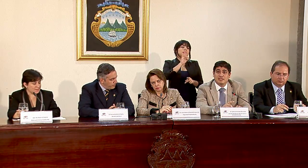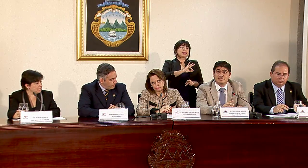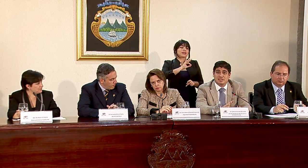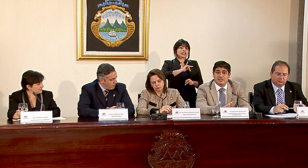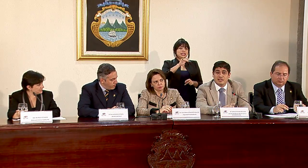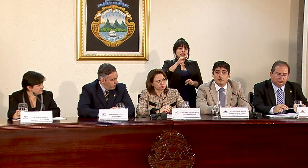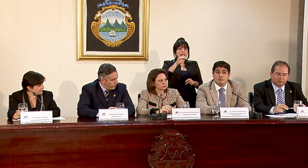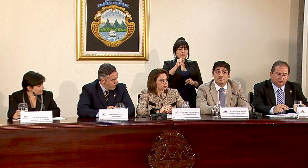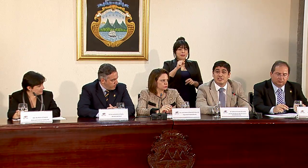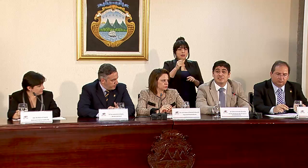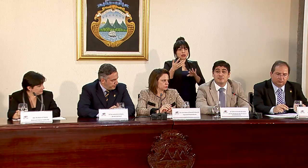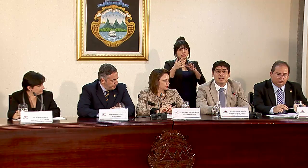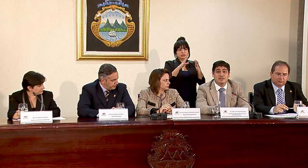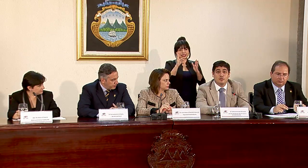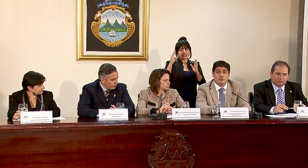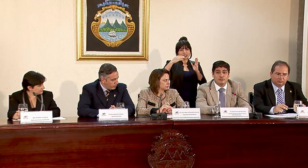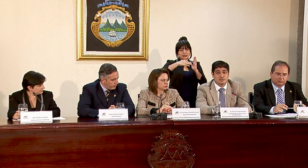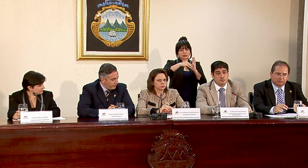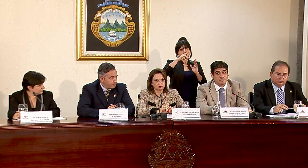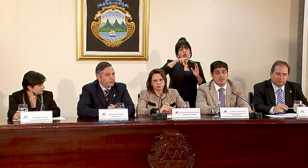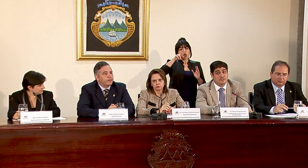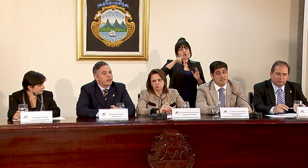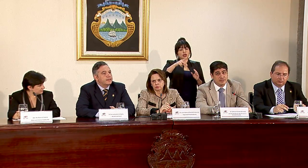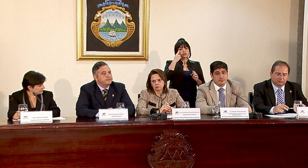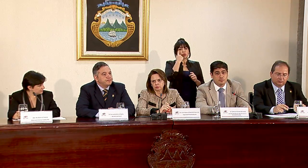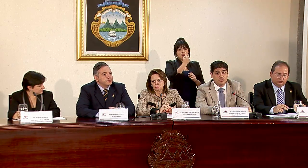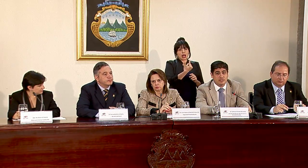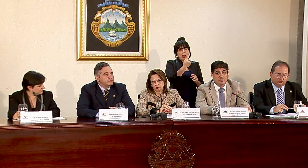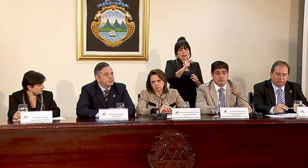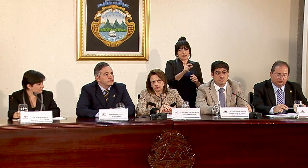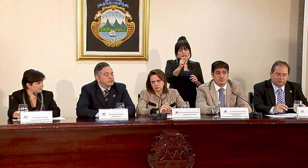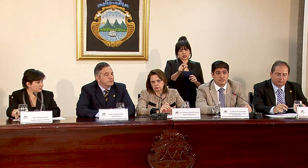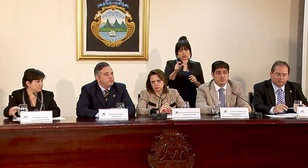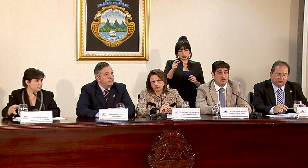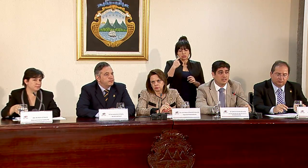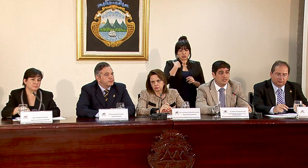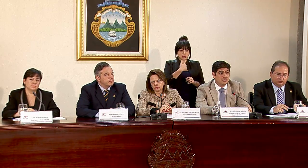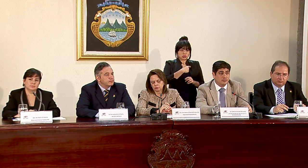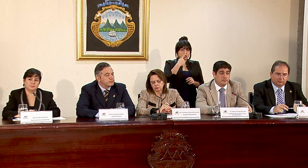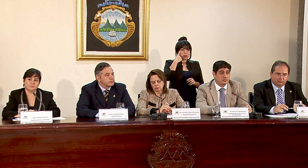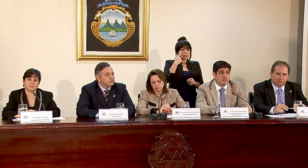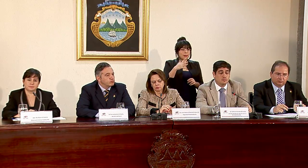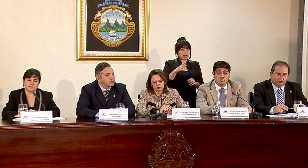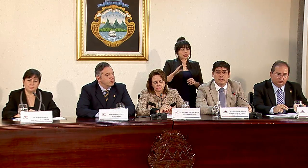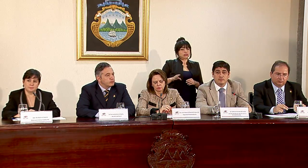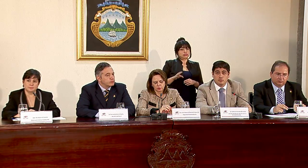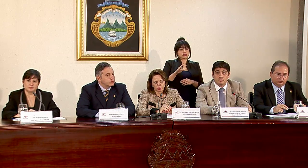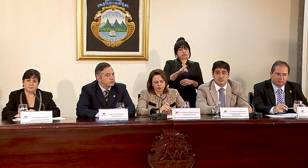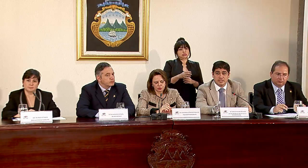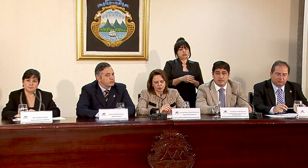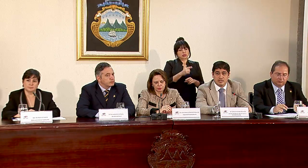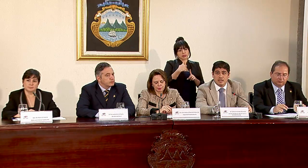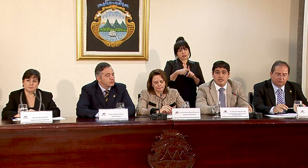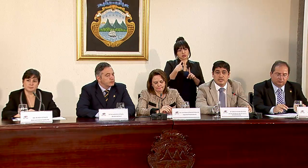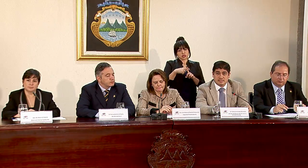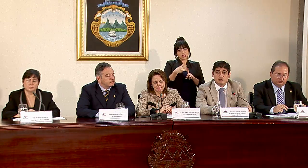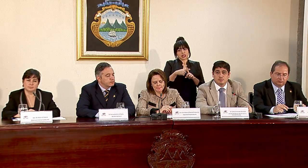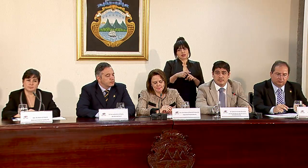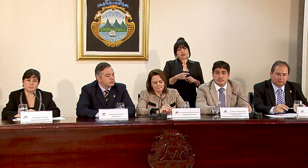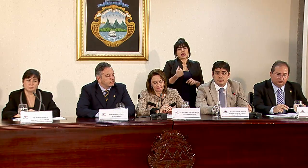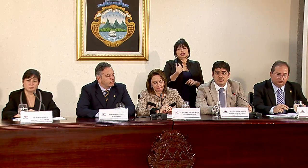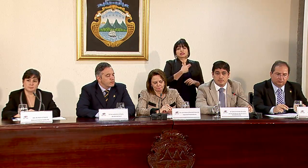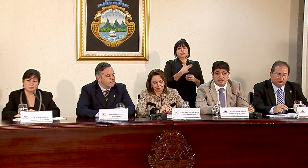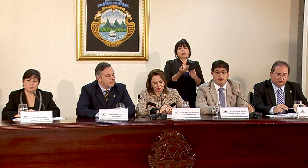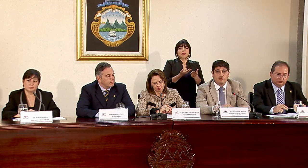IMAS, sería como unos seis mil colones por beneficiario, lo cual a nosotros nos parece una inversión muy positiva. Y